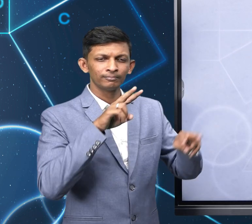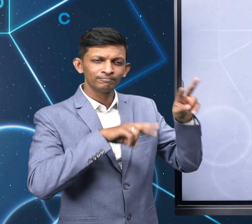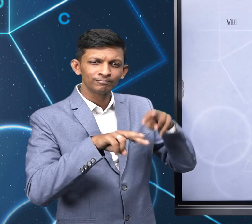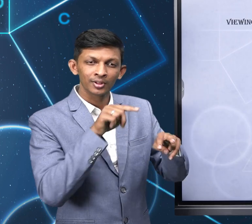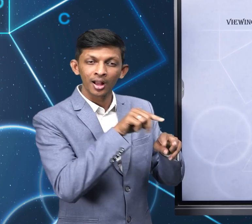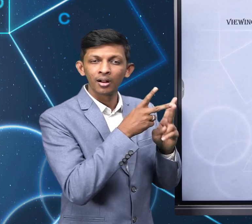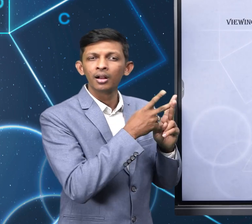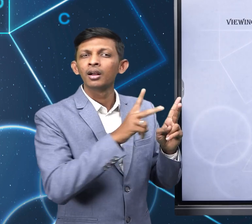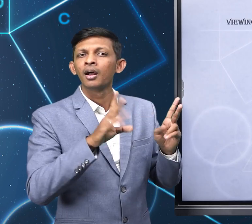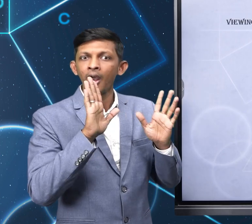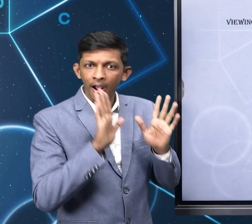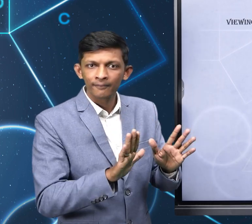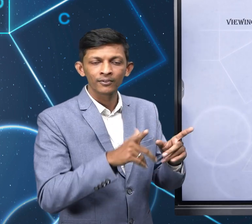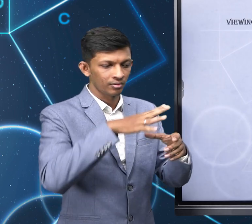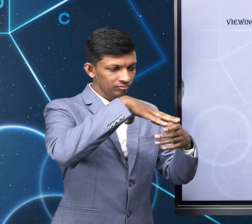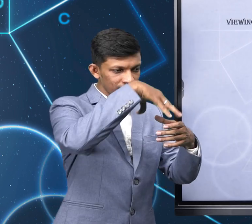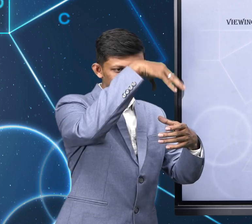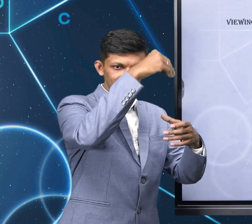घनाचे वेगवेगळे विभाग पाहणे.